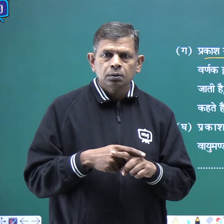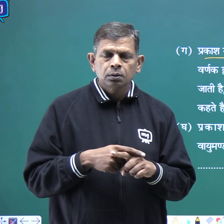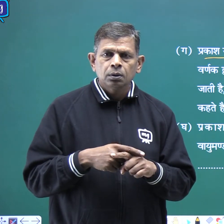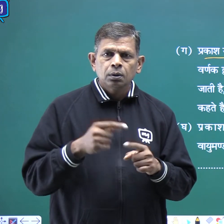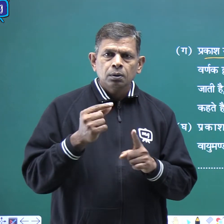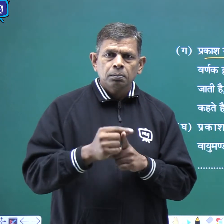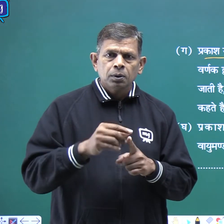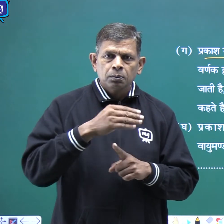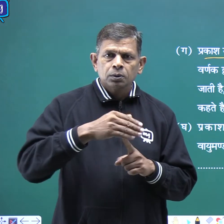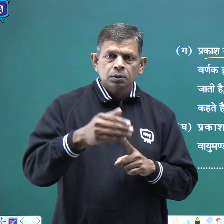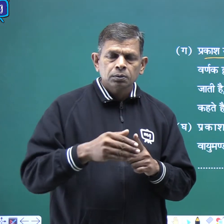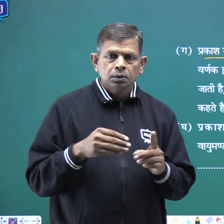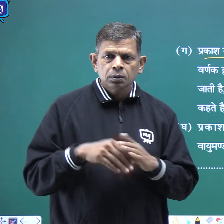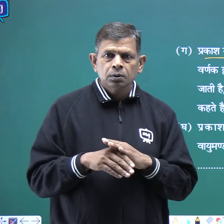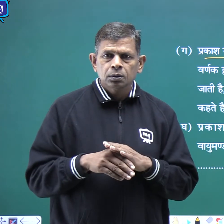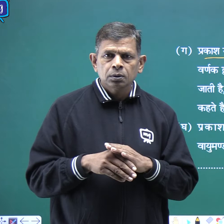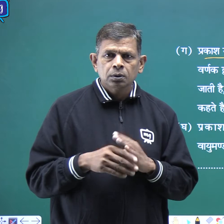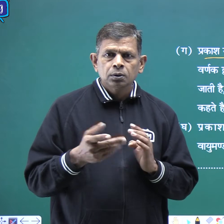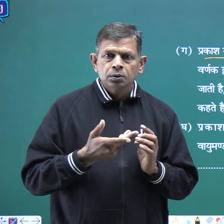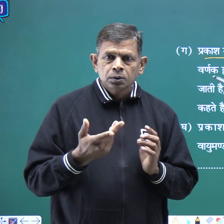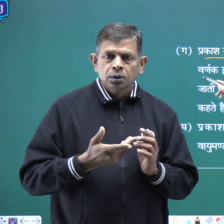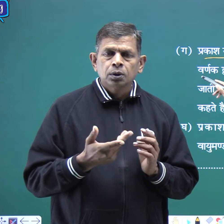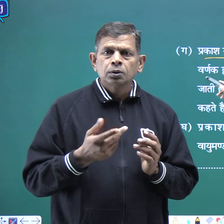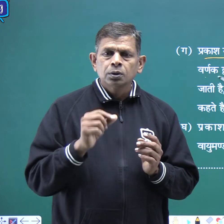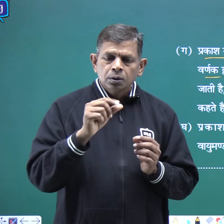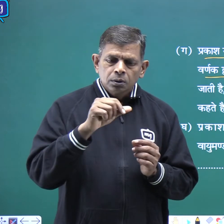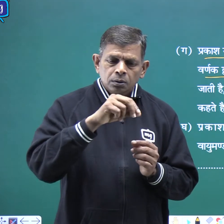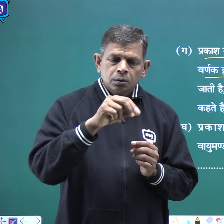प्रक्रम में जिस वर्णक द्वारा